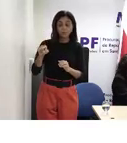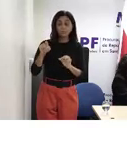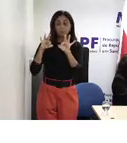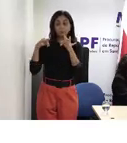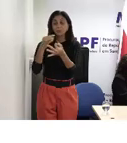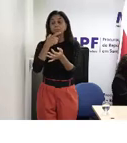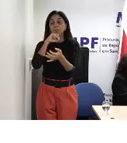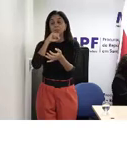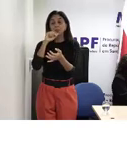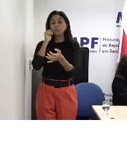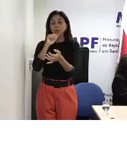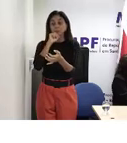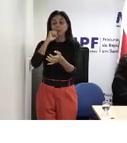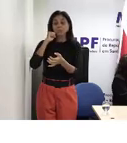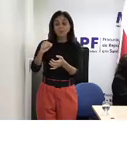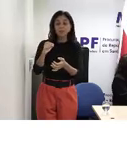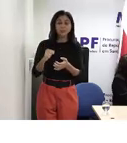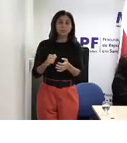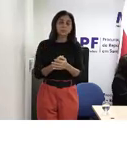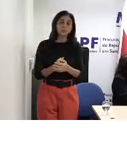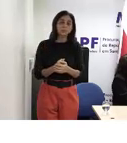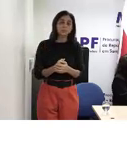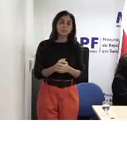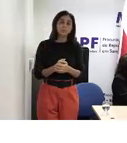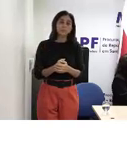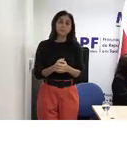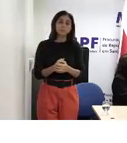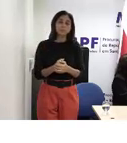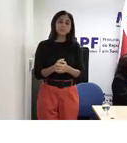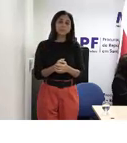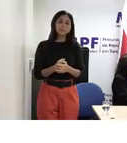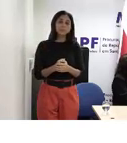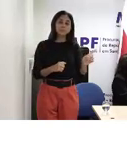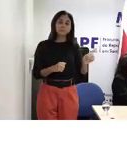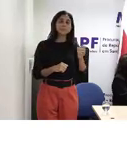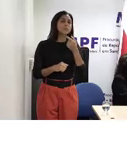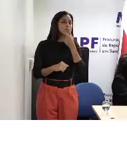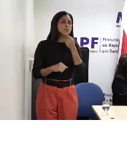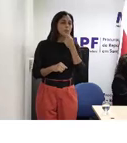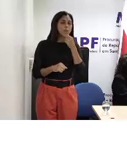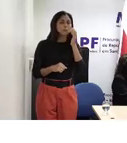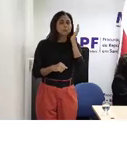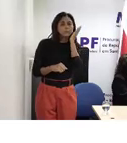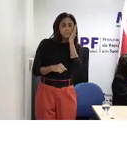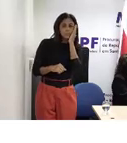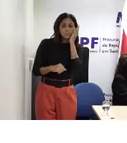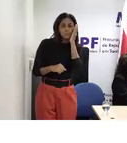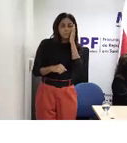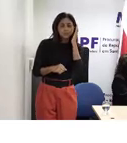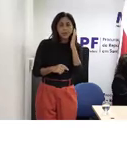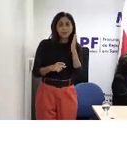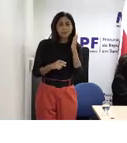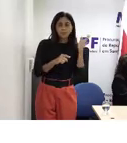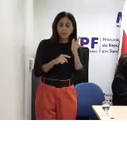por que que o réu sabe onde a vítima mora por que que o ré sabe porque tava lá exposto o excesso exposto